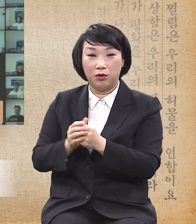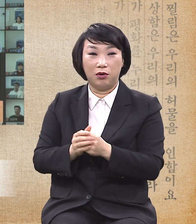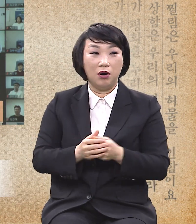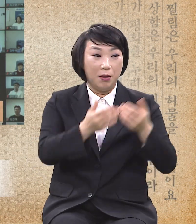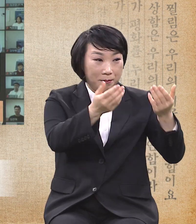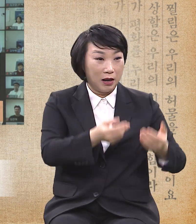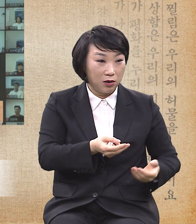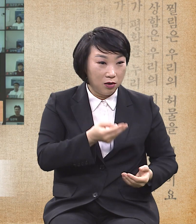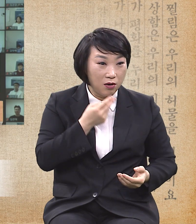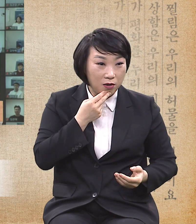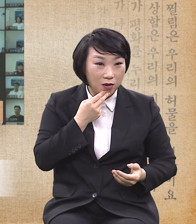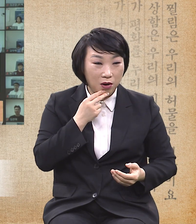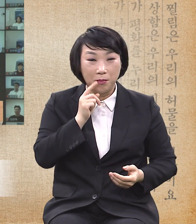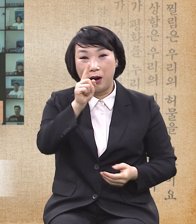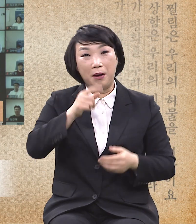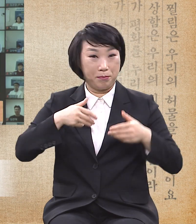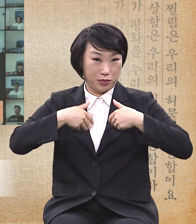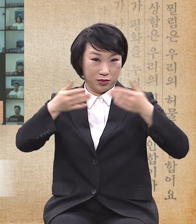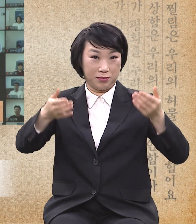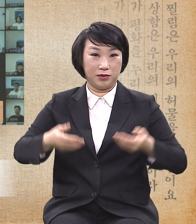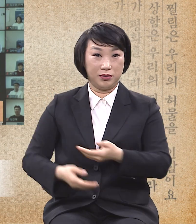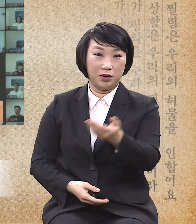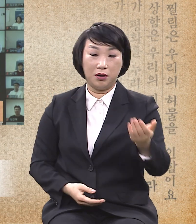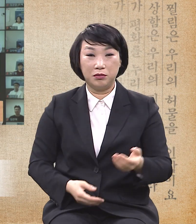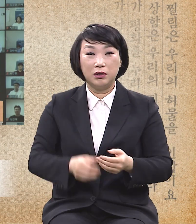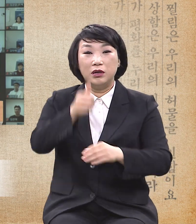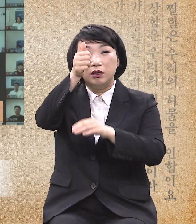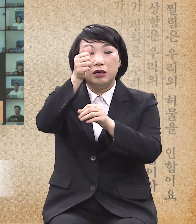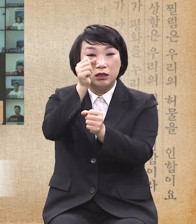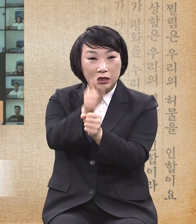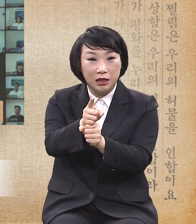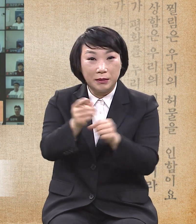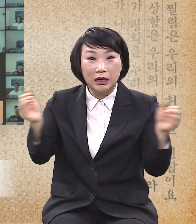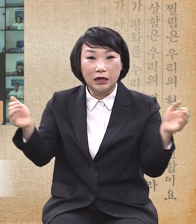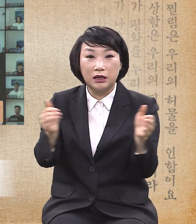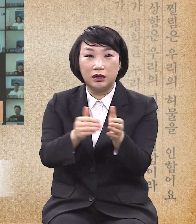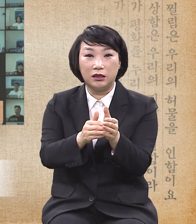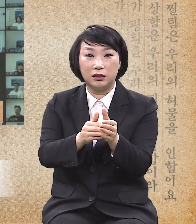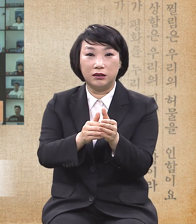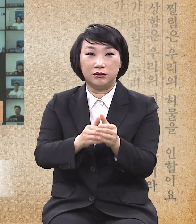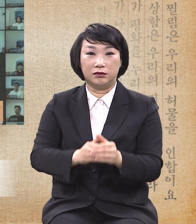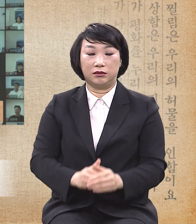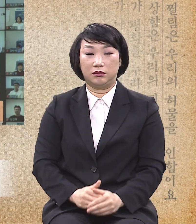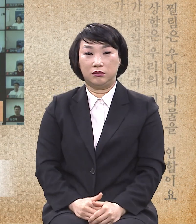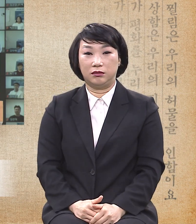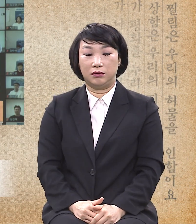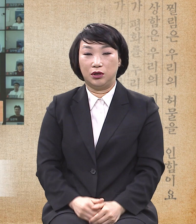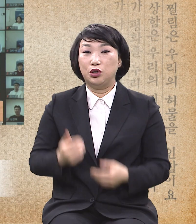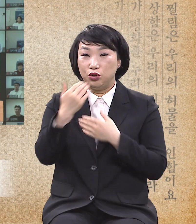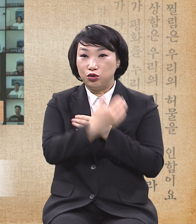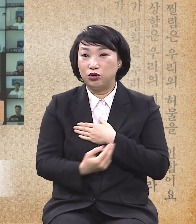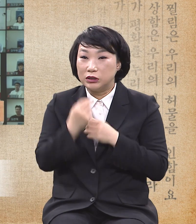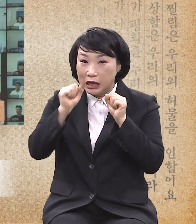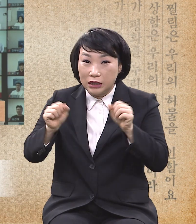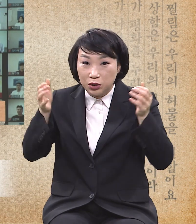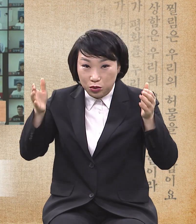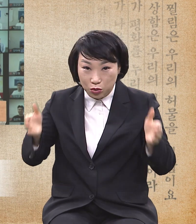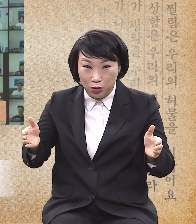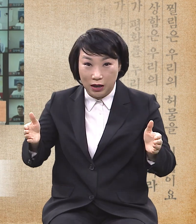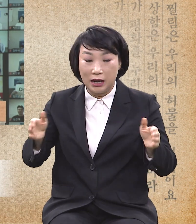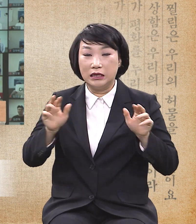안 받고 얘기할 필요가 없어요. 이미 다 종결돼 버렸어요. 육신이 있을